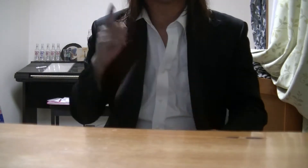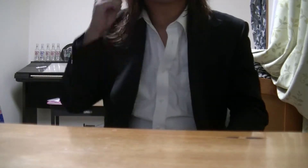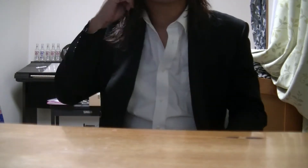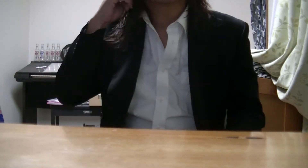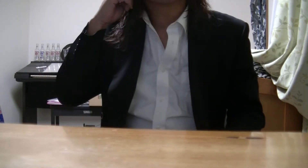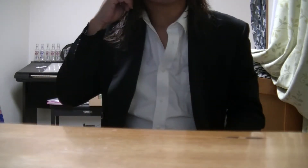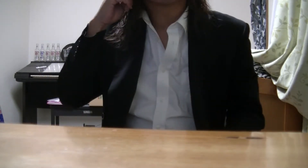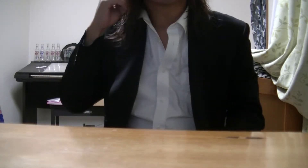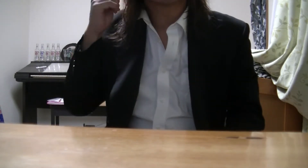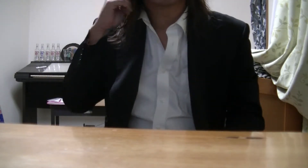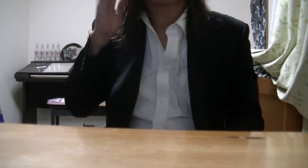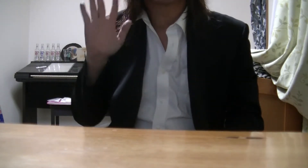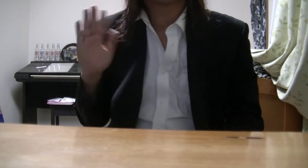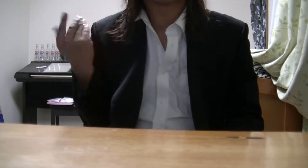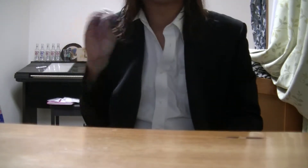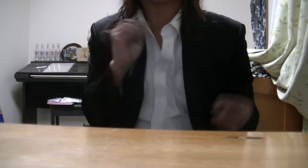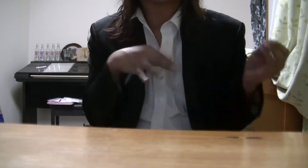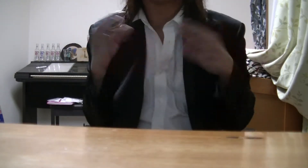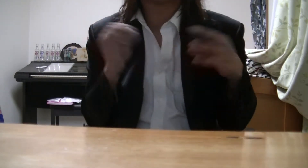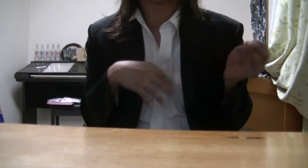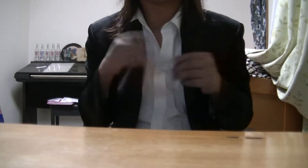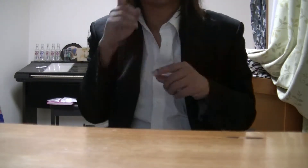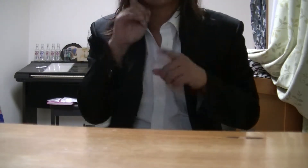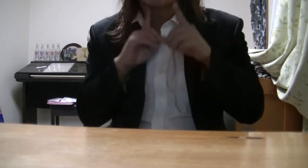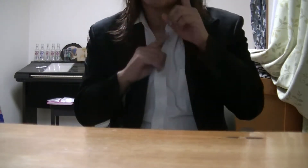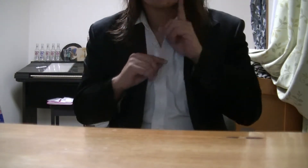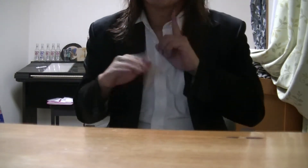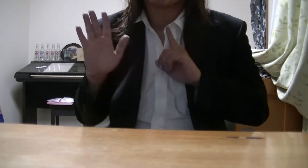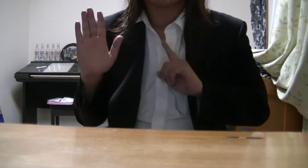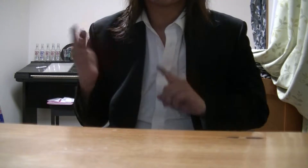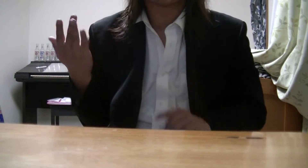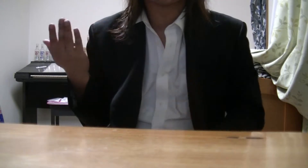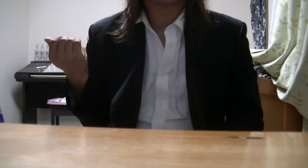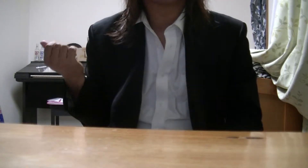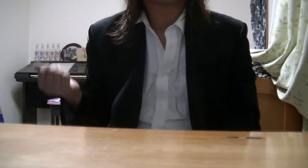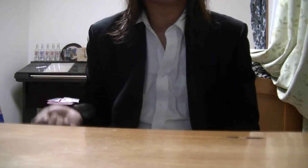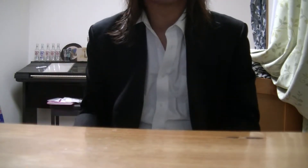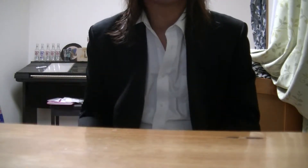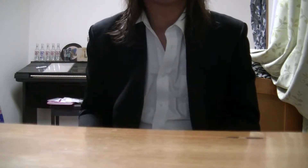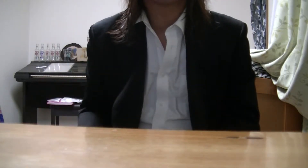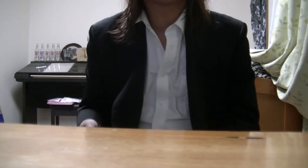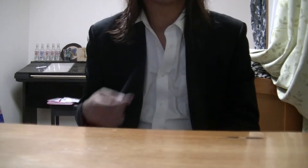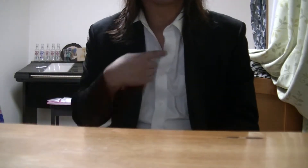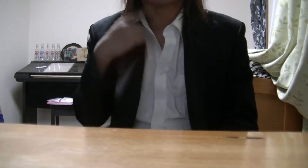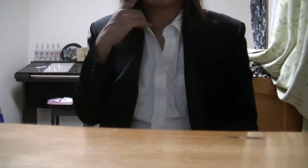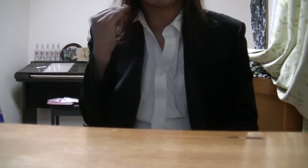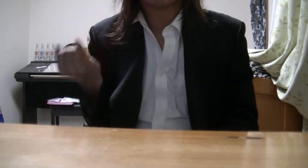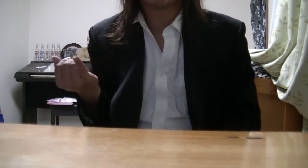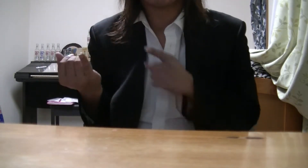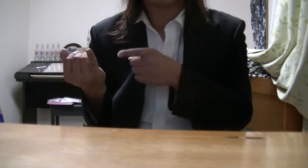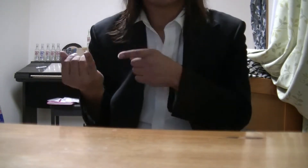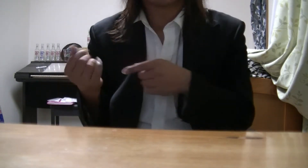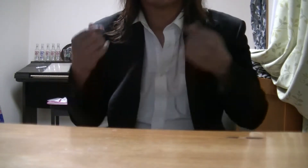ました。でもね、この話すごい悲しい話だなって思うかもしれないけど、うちのお母さんはね、毎日明るいん